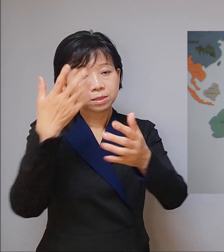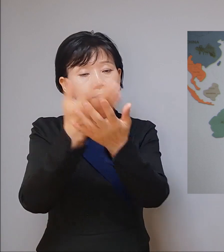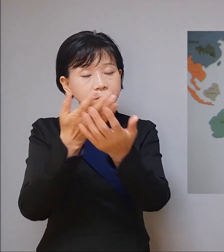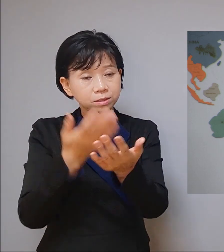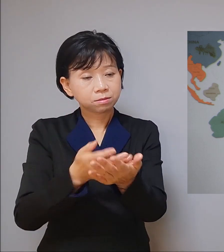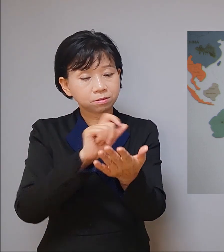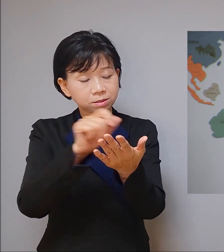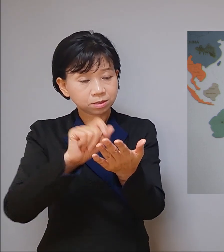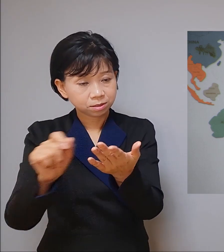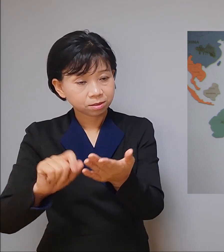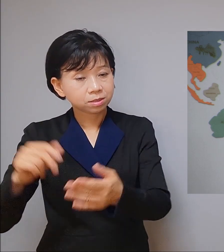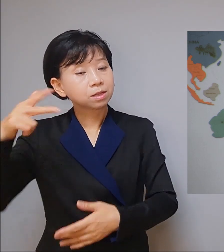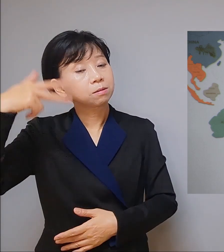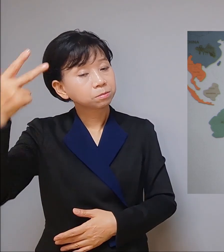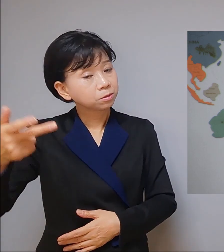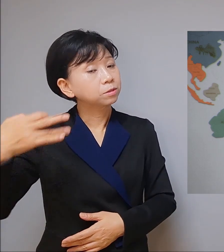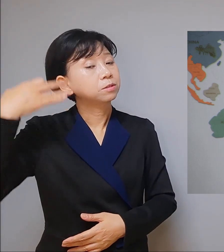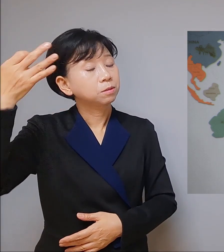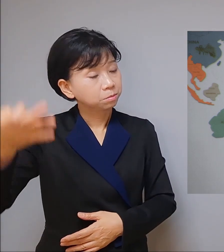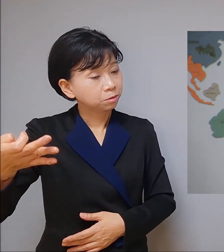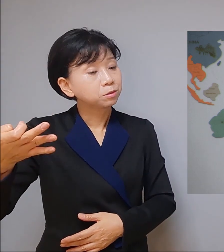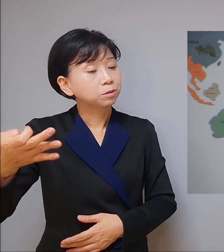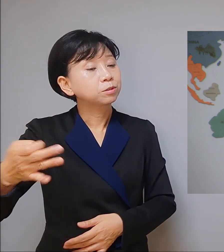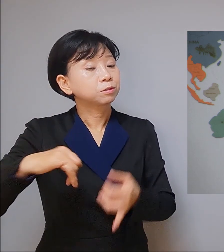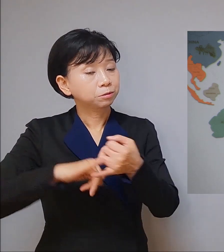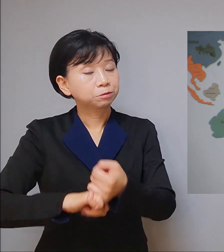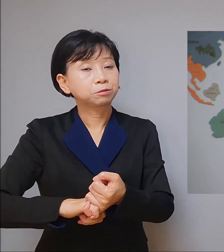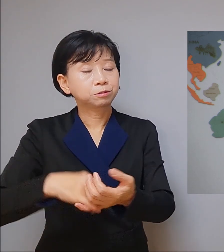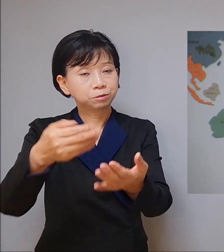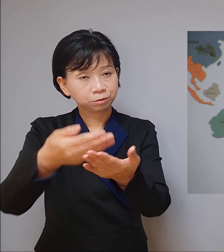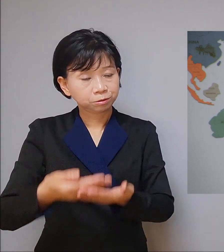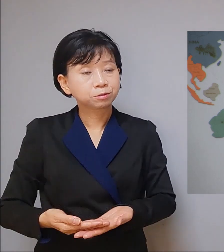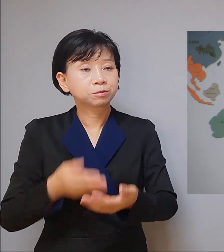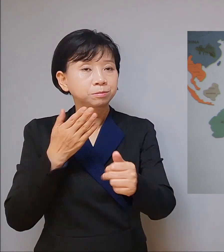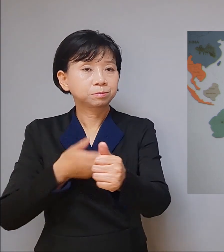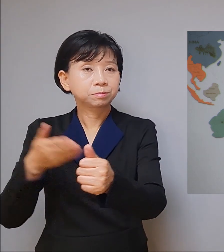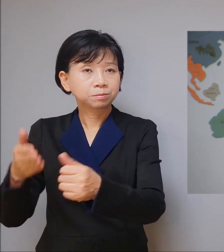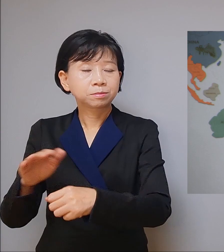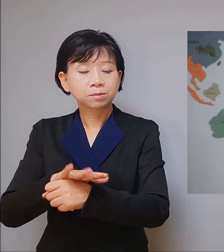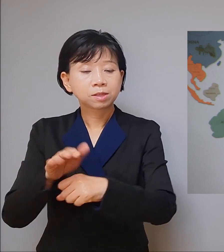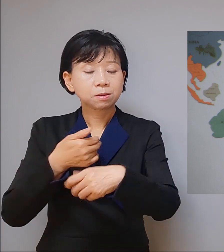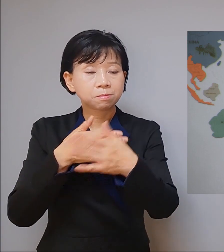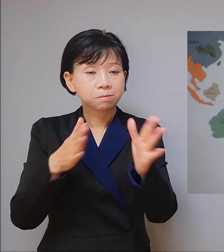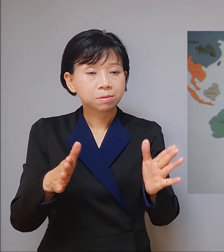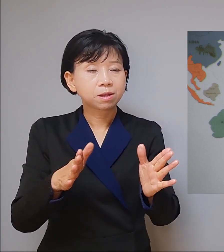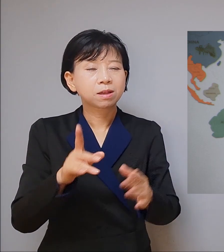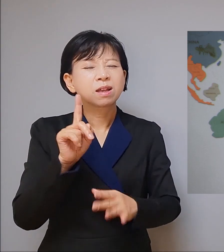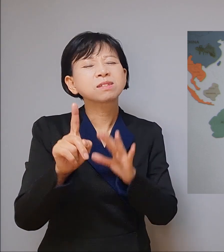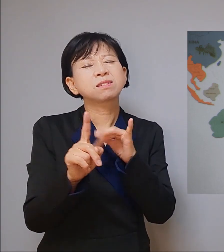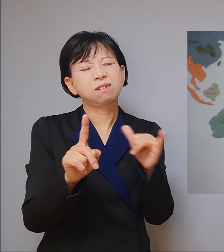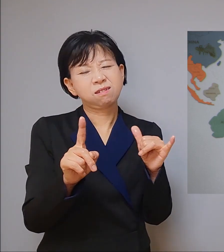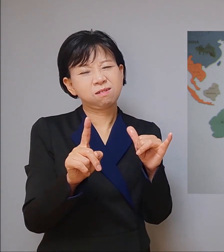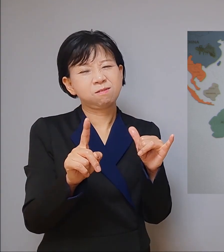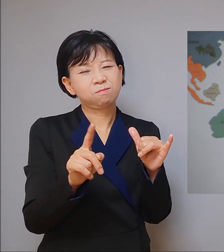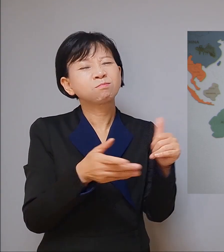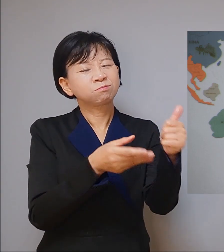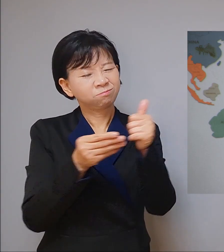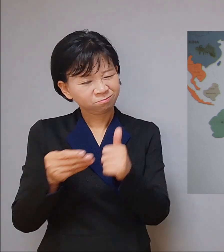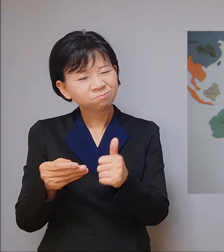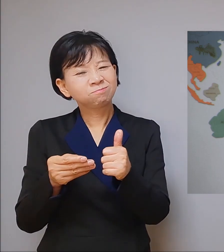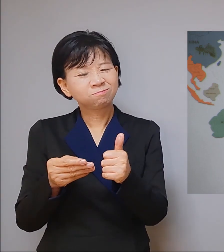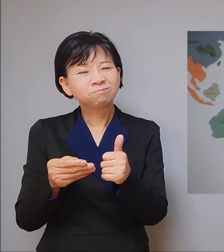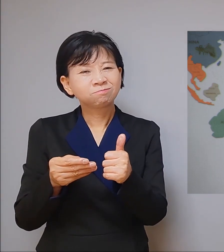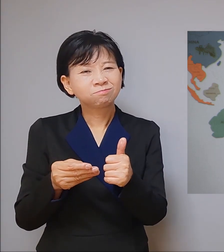다음 주 일에, 늦어도 그 다음 주 일에는 꼭 제출하셔서 또 우리 사랑방이 또 한 분이라도 VIP를